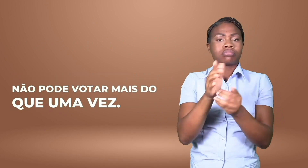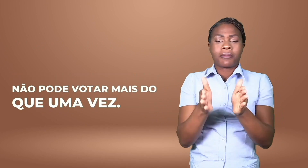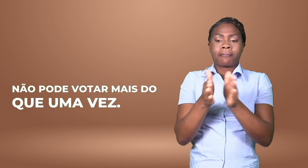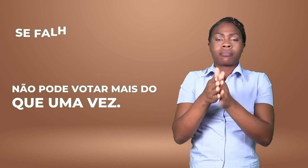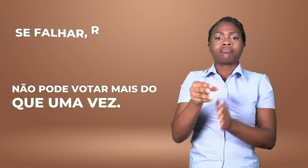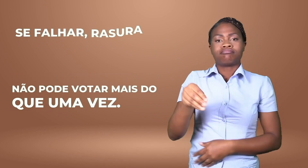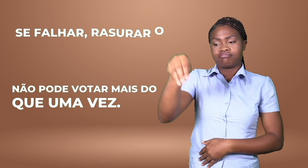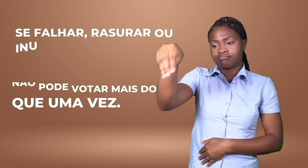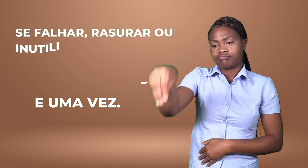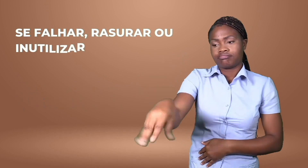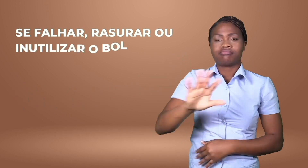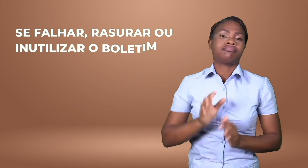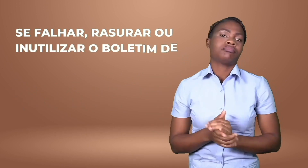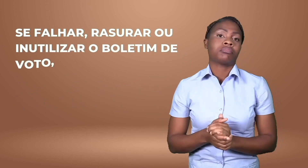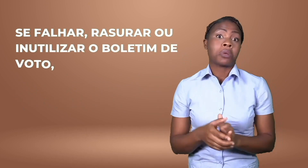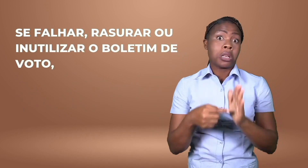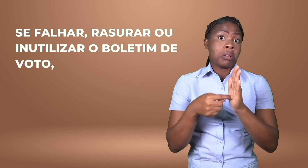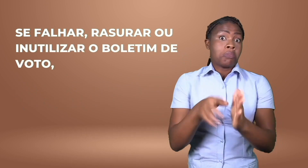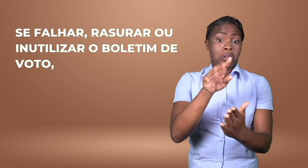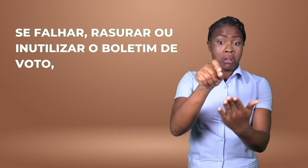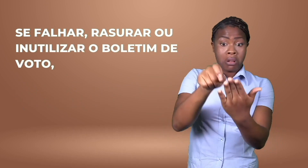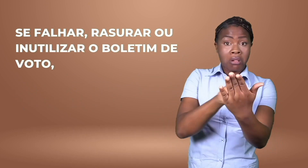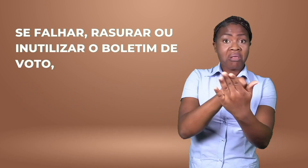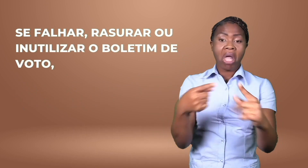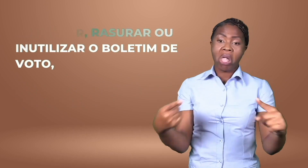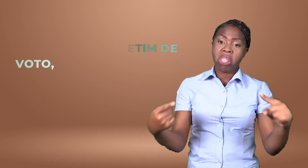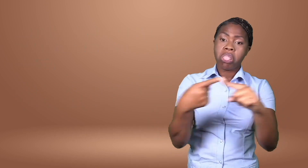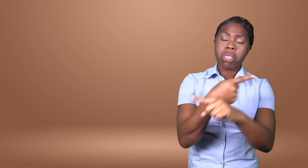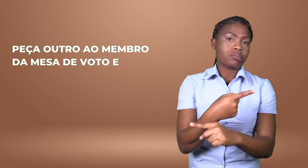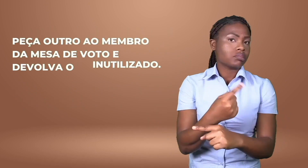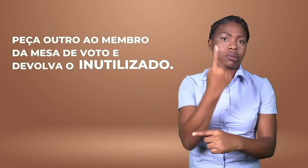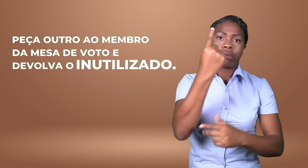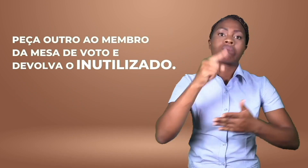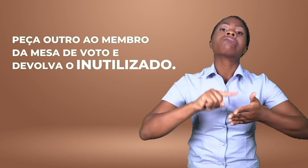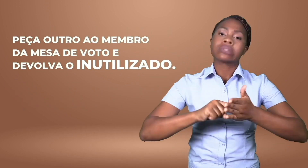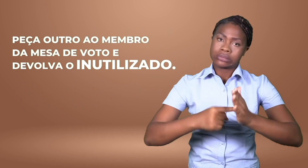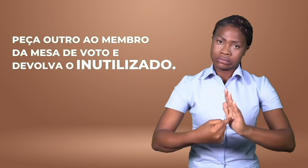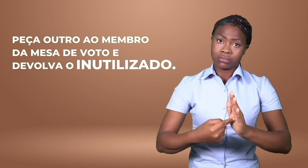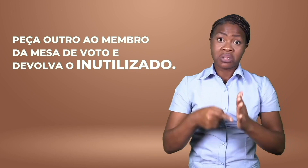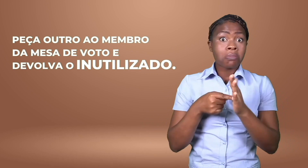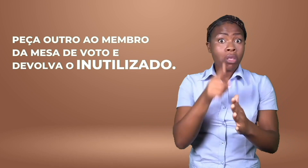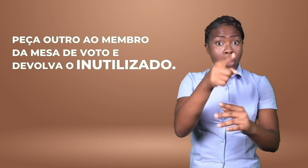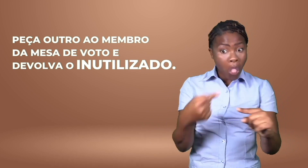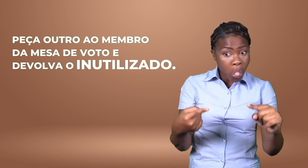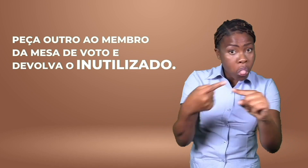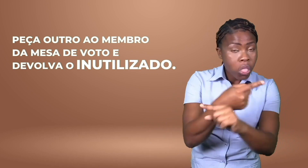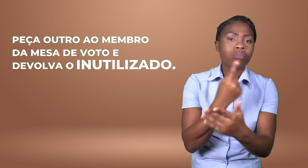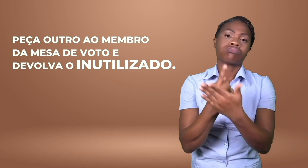vez. Se falhar, rasurar ou inutilizar o boletim de voto, peça outro ao membro da mesa de voto e